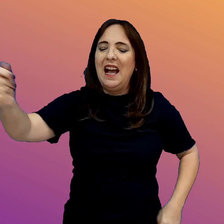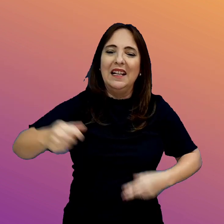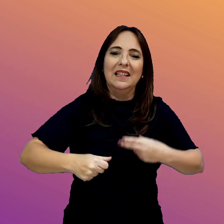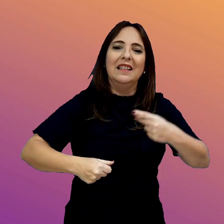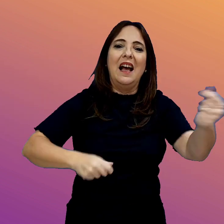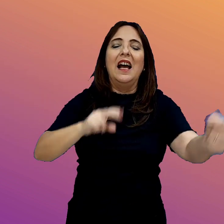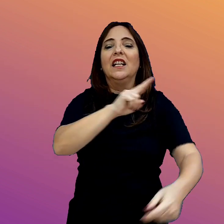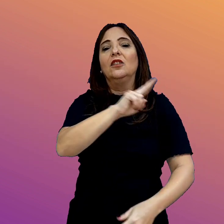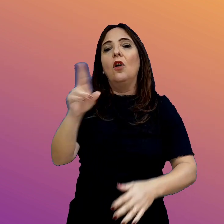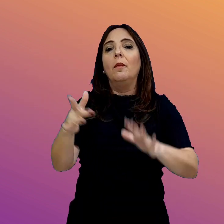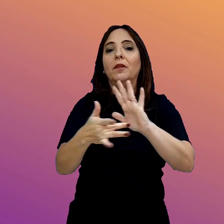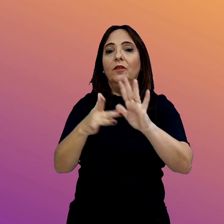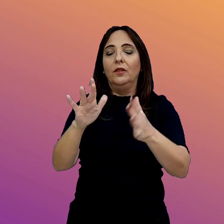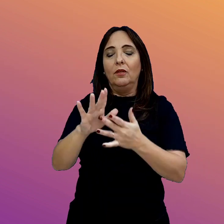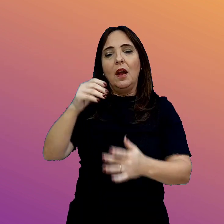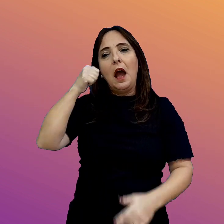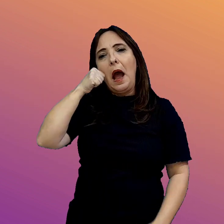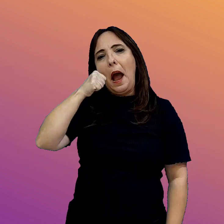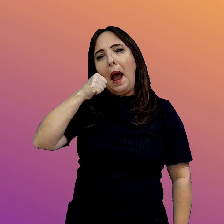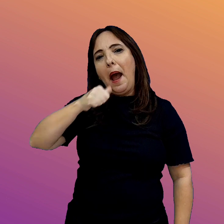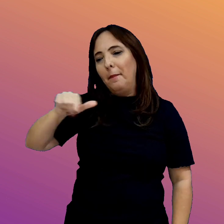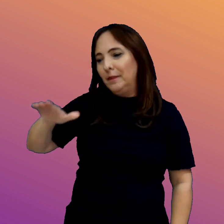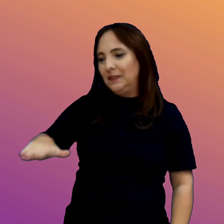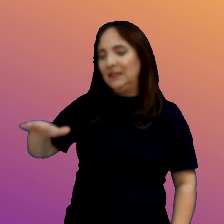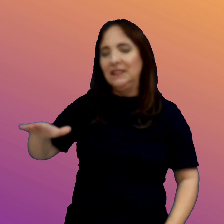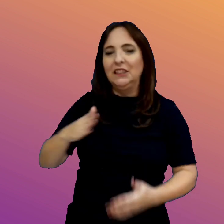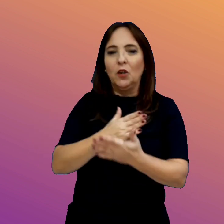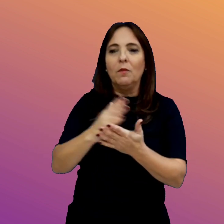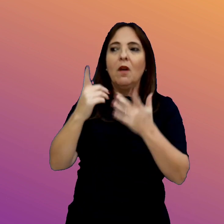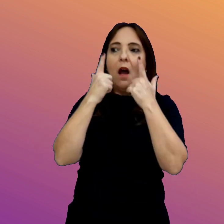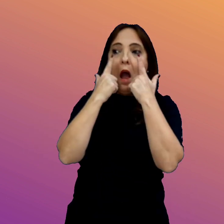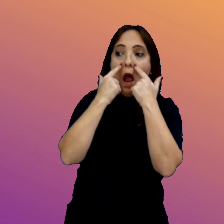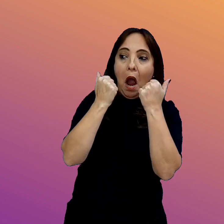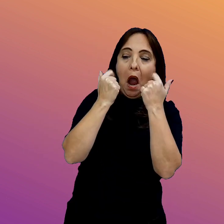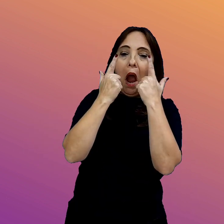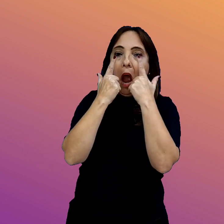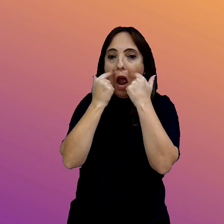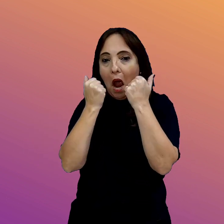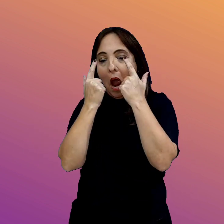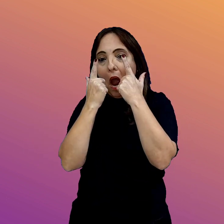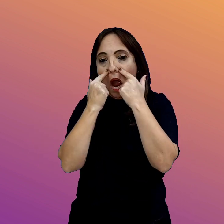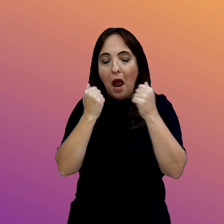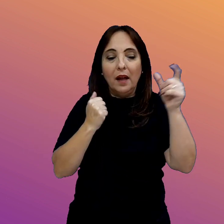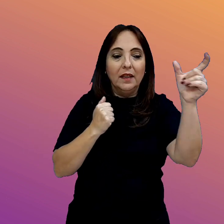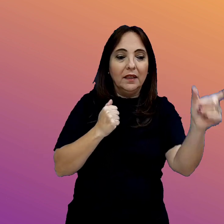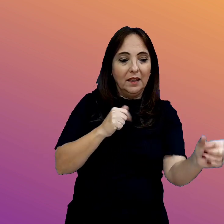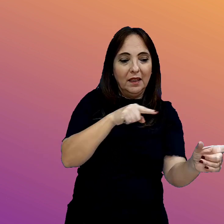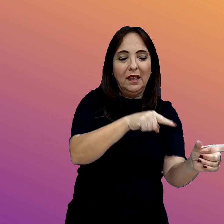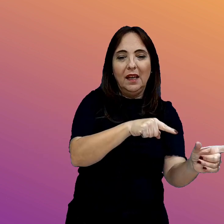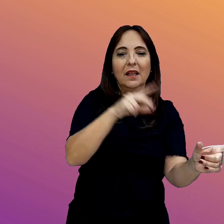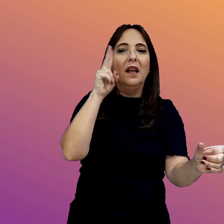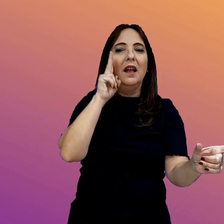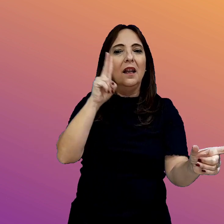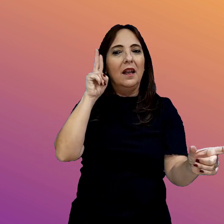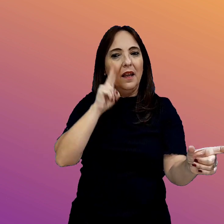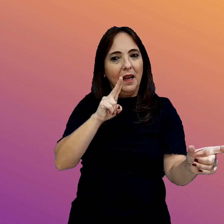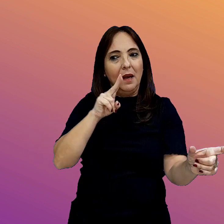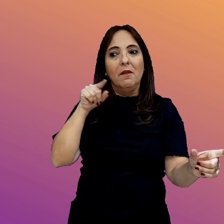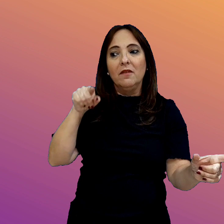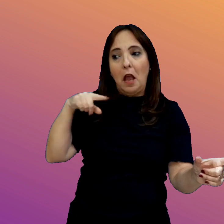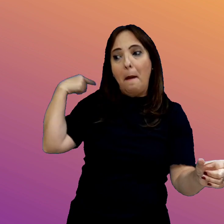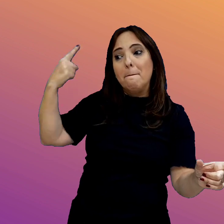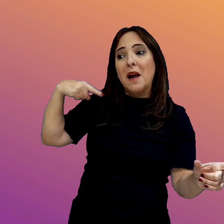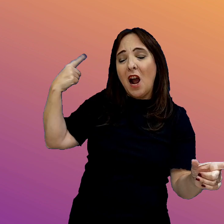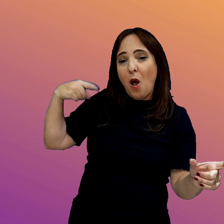menina pequena começou a chorar, não entendeu nada, né? E ele, há pouco tempo atrás, falou assim, mãe, você é maluca mesmo, hein?